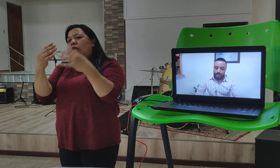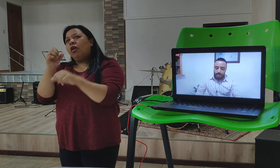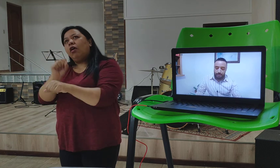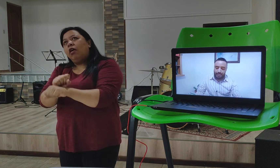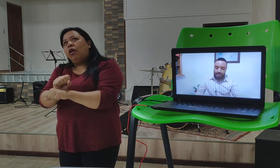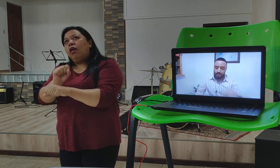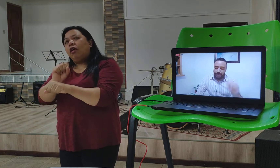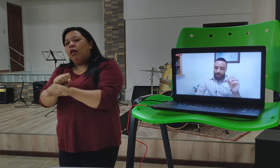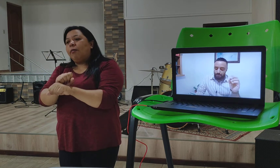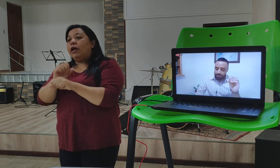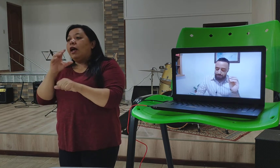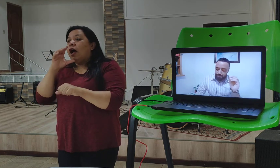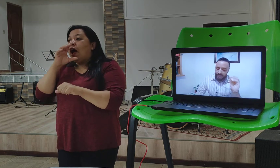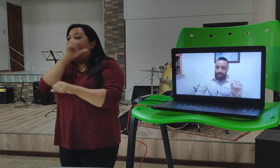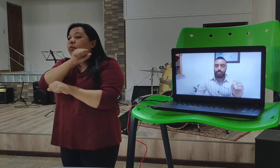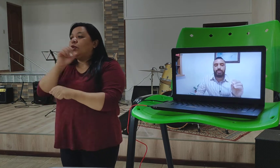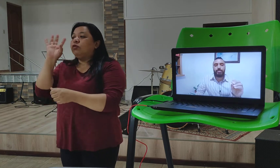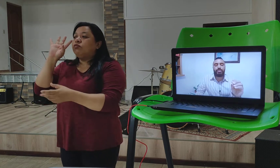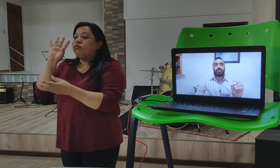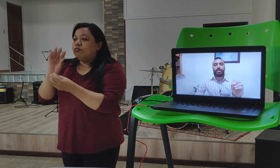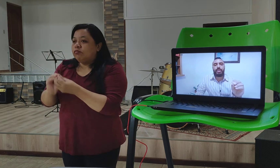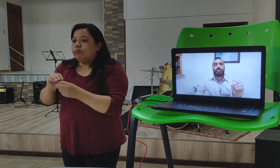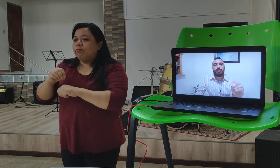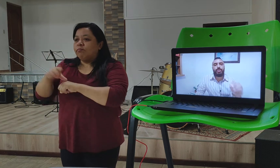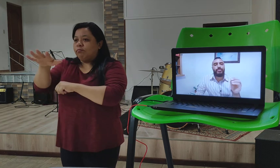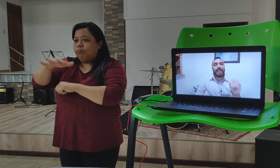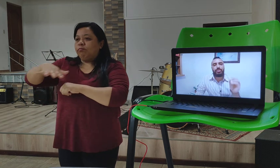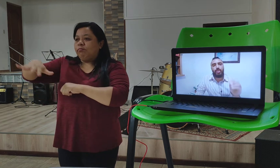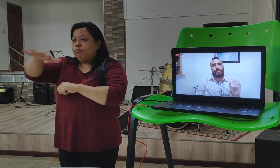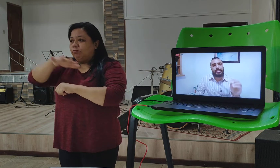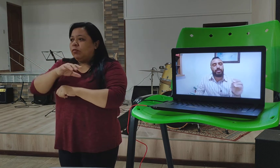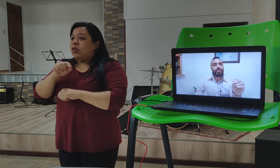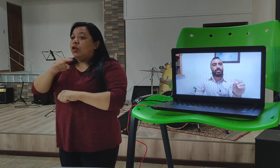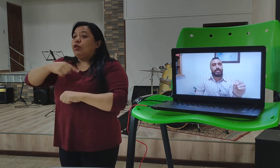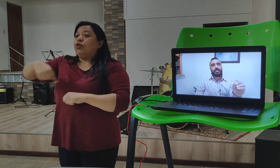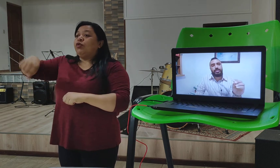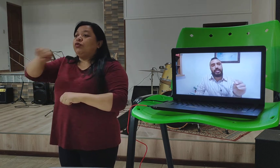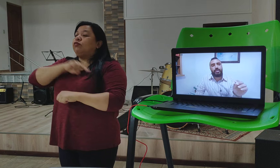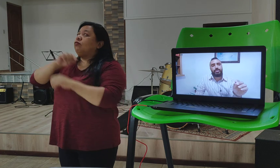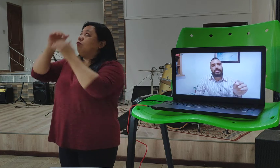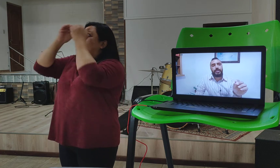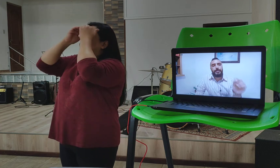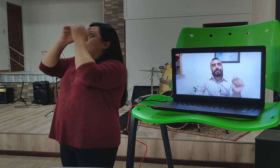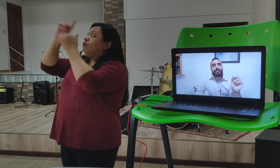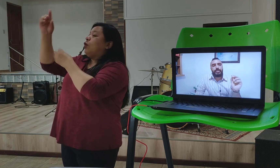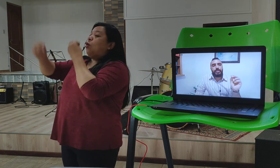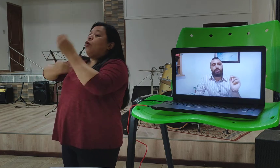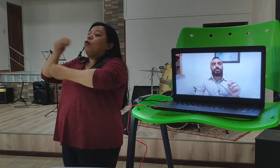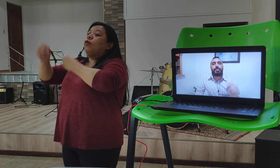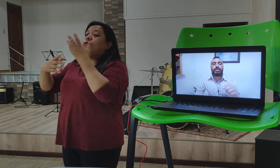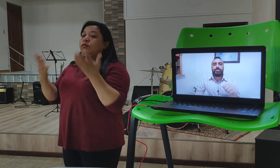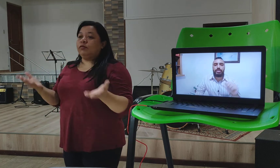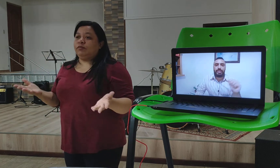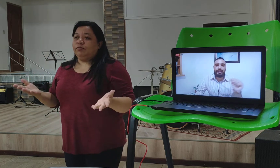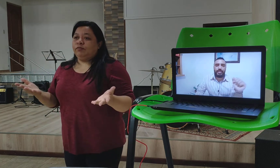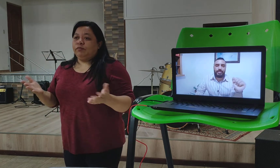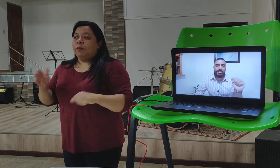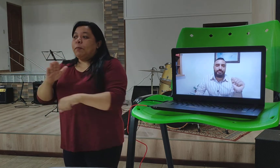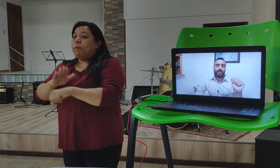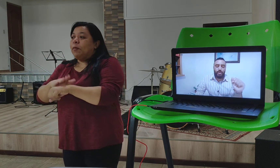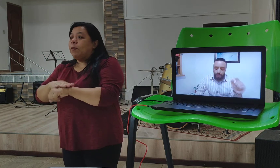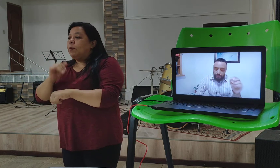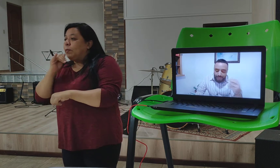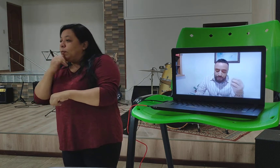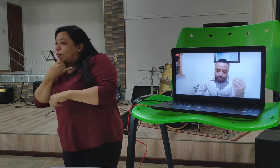cansativo, mas eu quero tratar com os irmãos um pouquinho sobre o que faz um homem segundo o coração de Deus nos momentos de